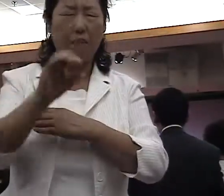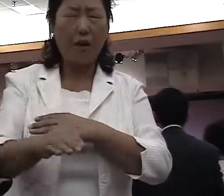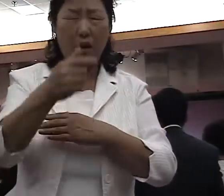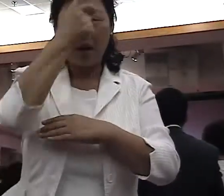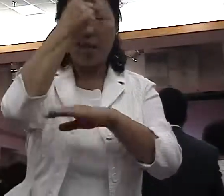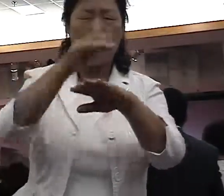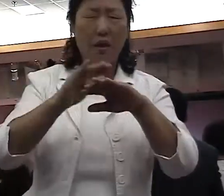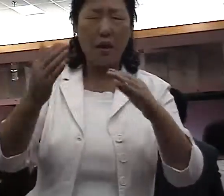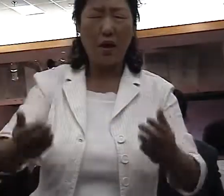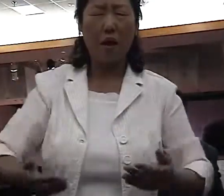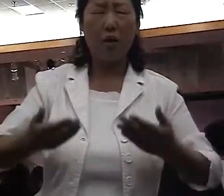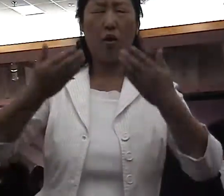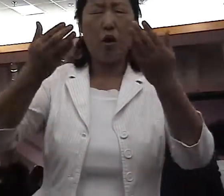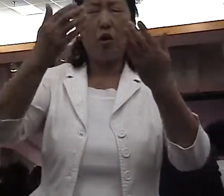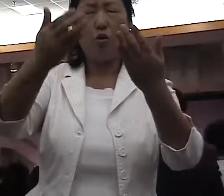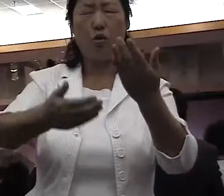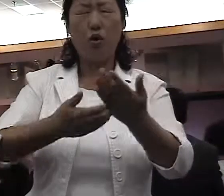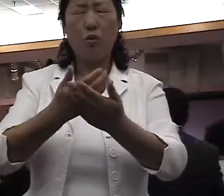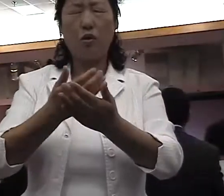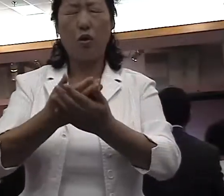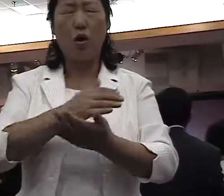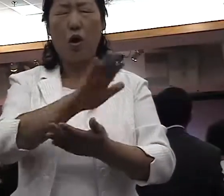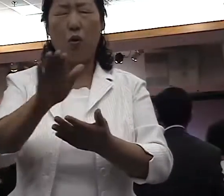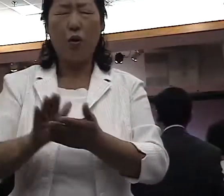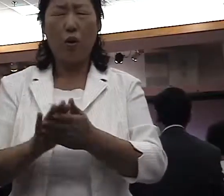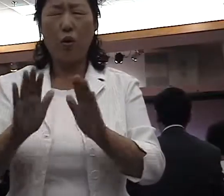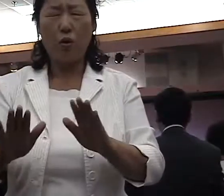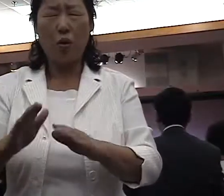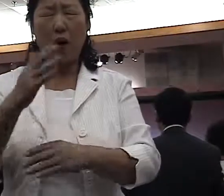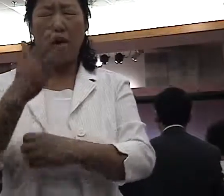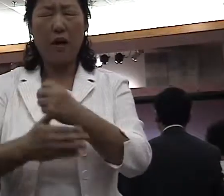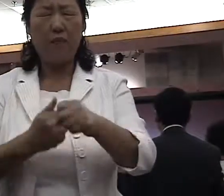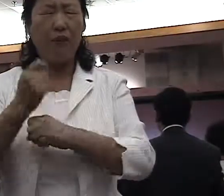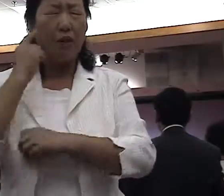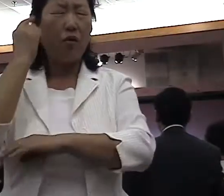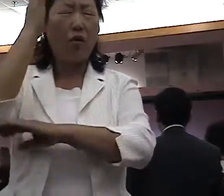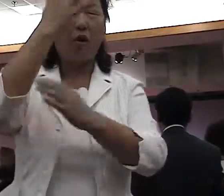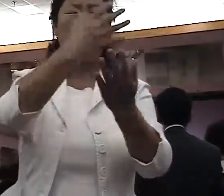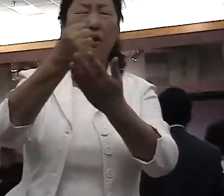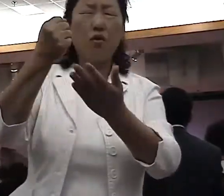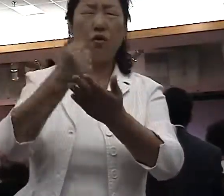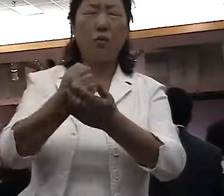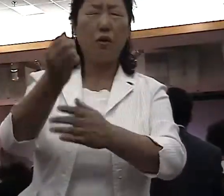주시옵소서. 오늘 주님께 이 자리에 우리 하나님께 영광받아 주시옵소서.